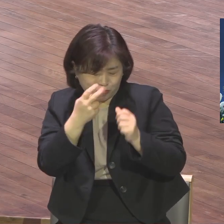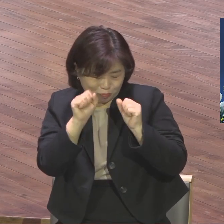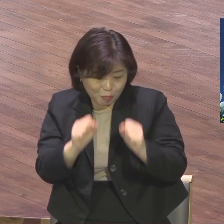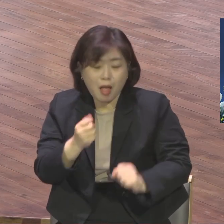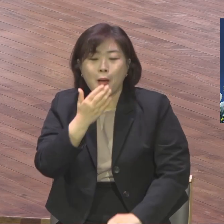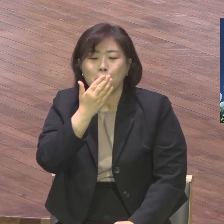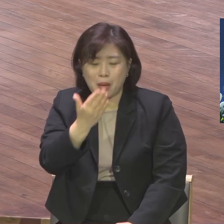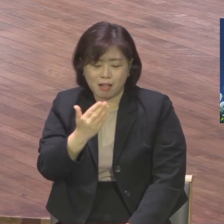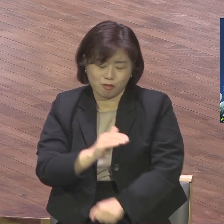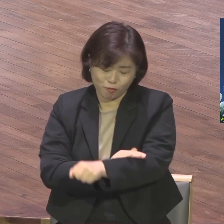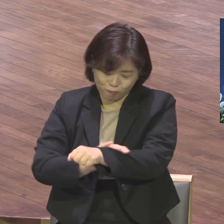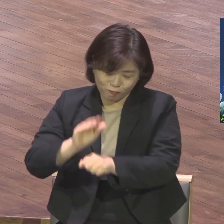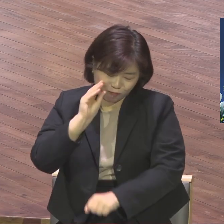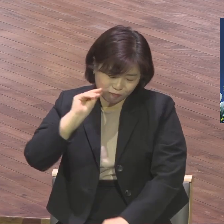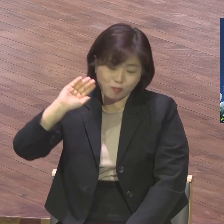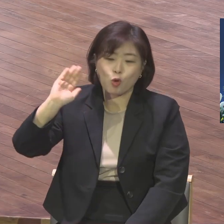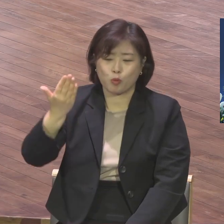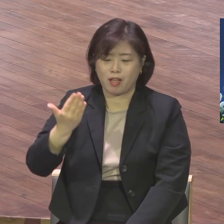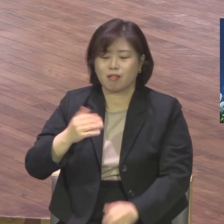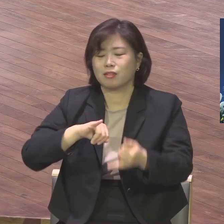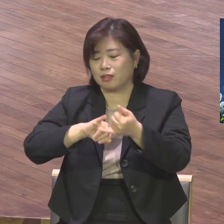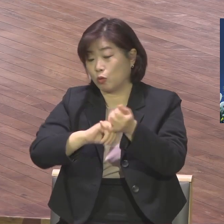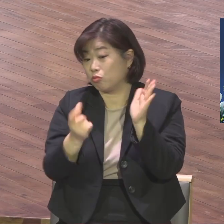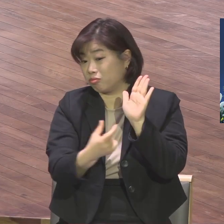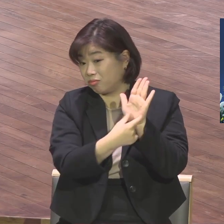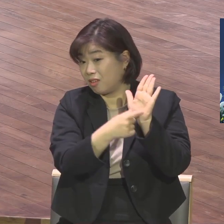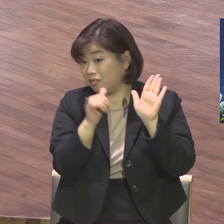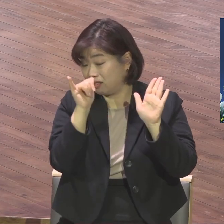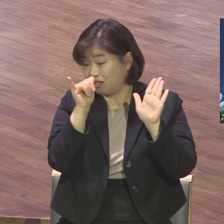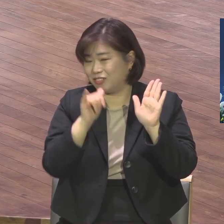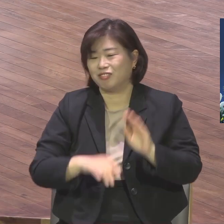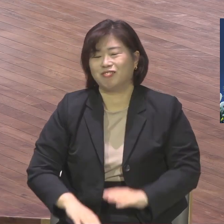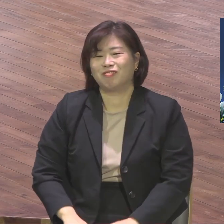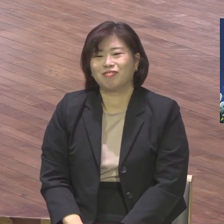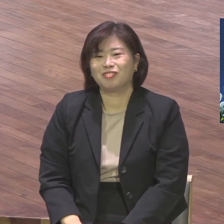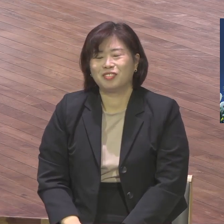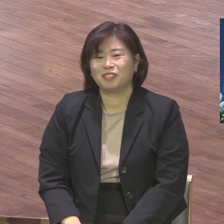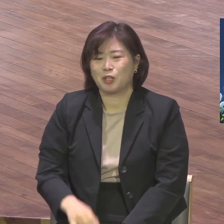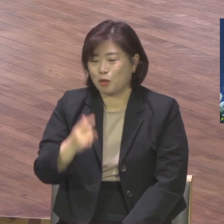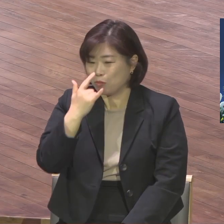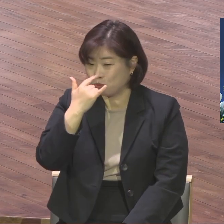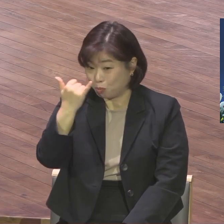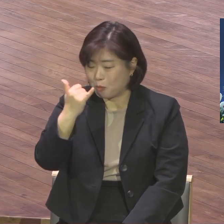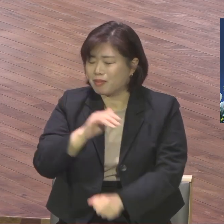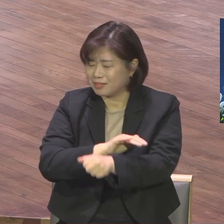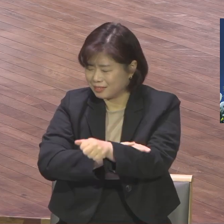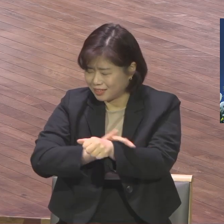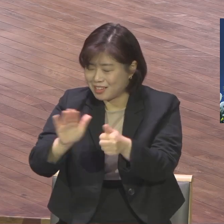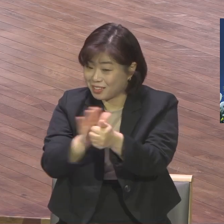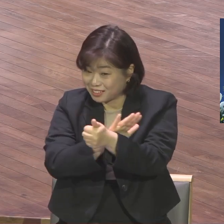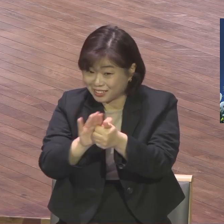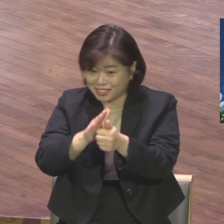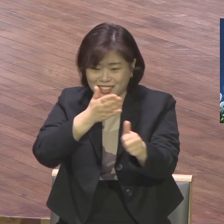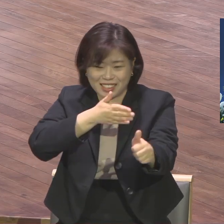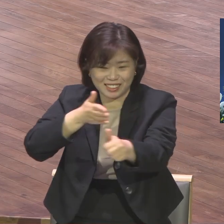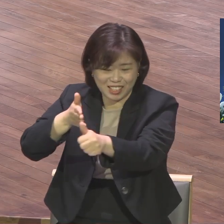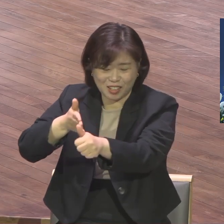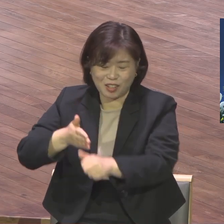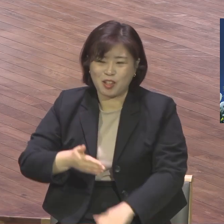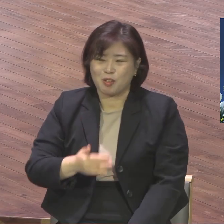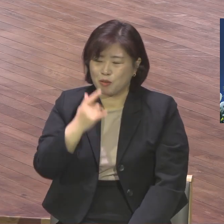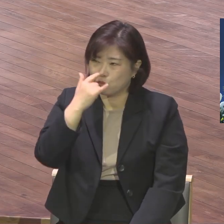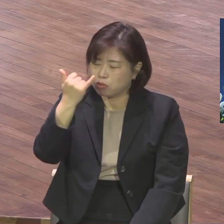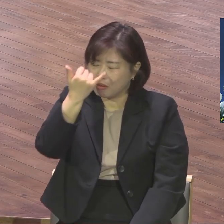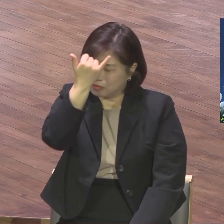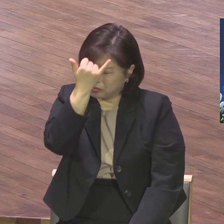장수한다. 하나님 말씀이에요. 그러니까 부모에게 잘하시기 바랍니다. 부모님께